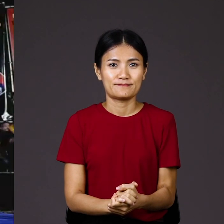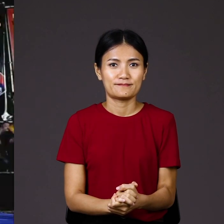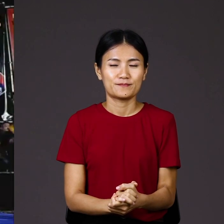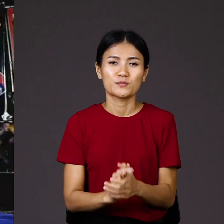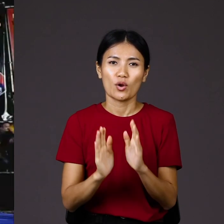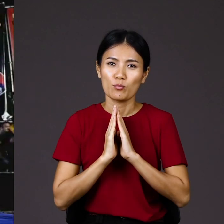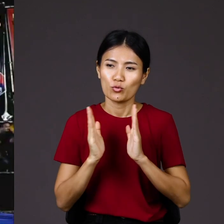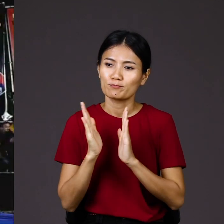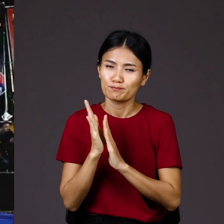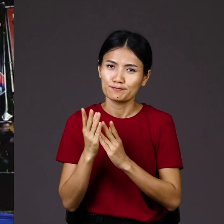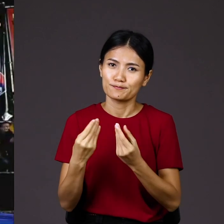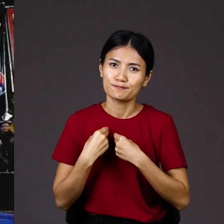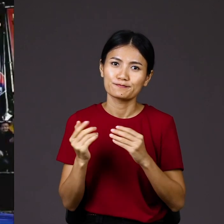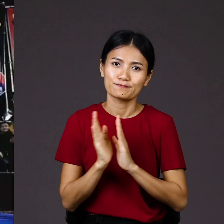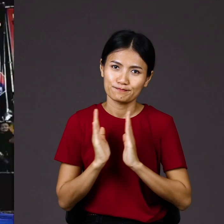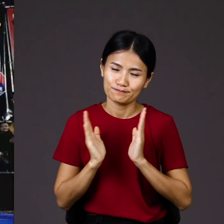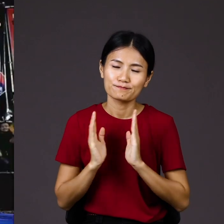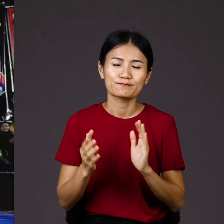ขอบคุณครับ